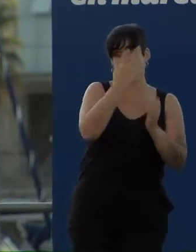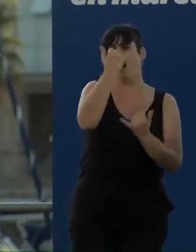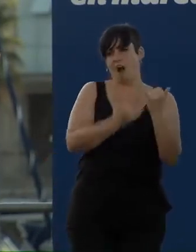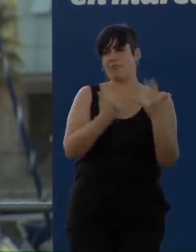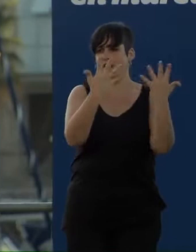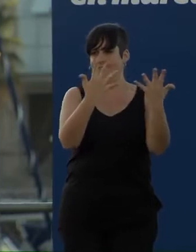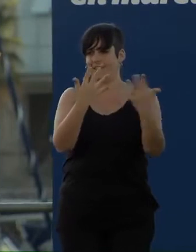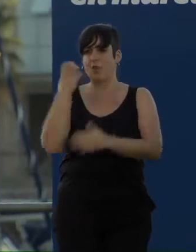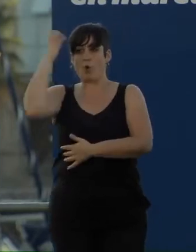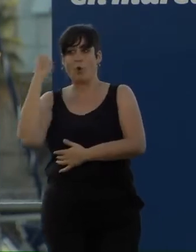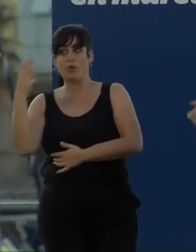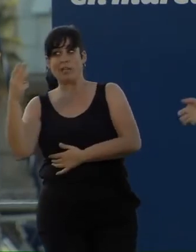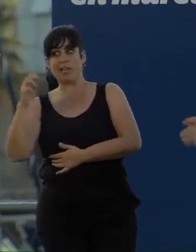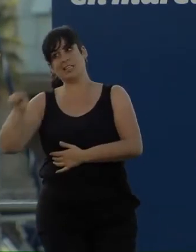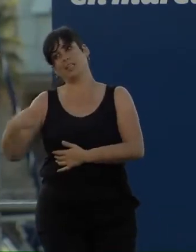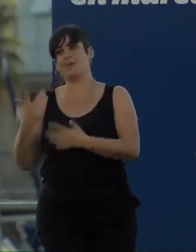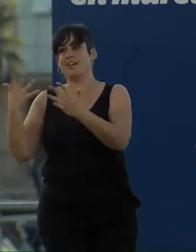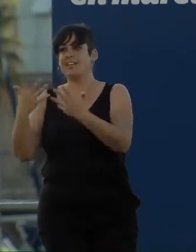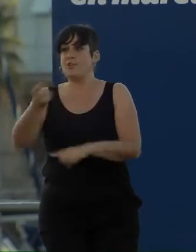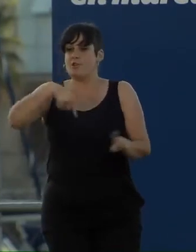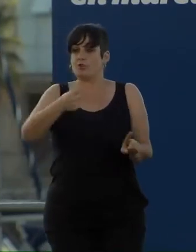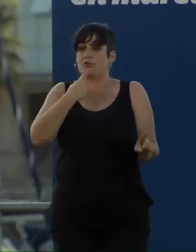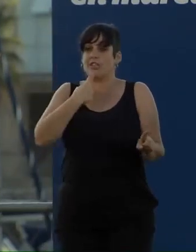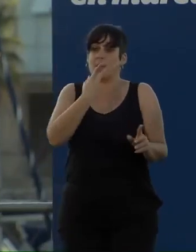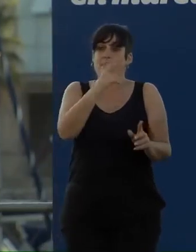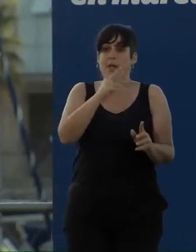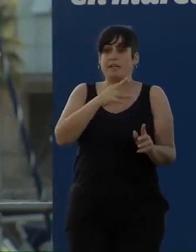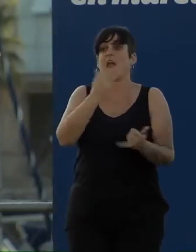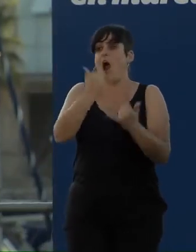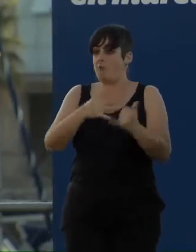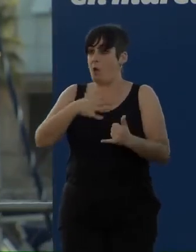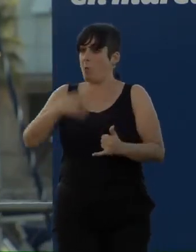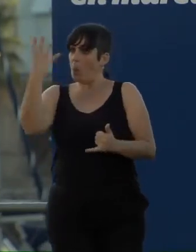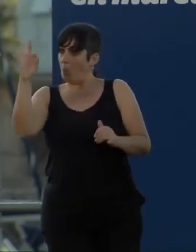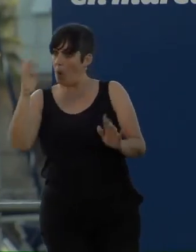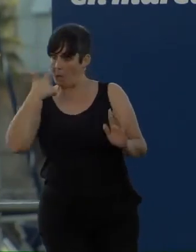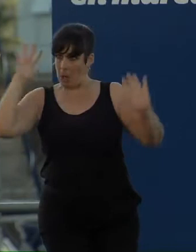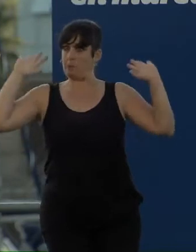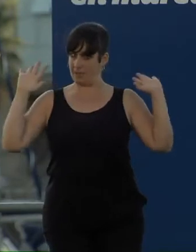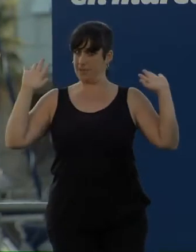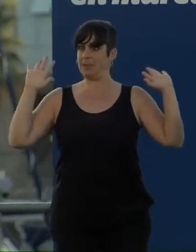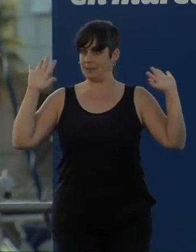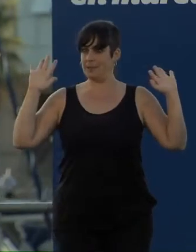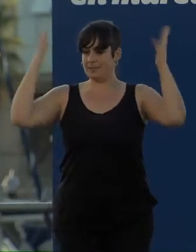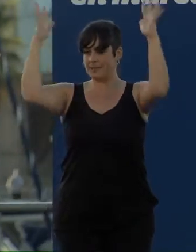se y sacamos 10 a los que nos dan sacamos 4 pero veremos a ver